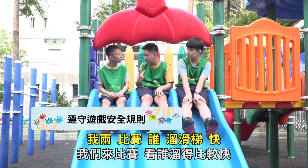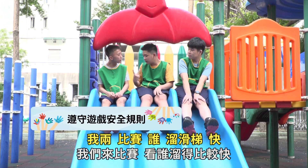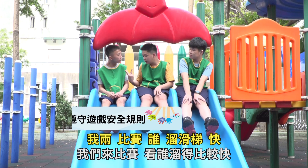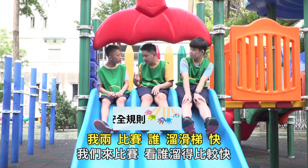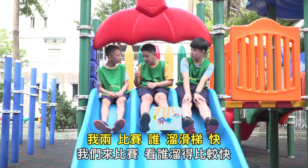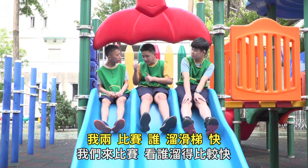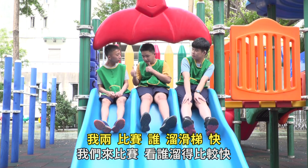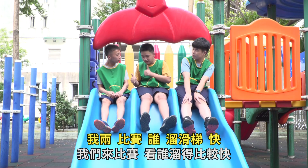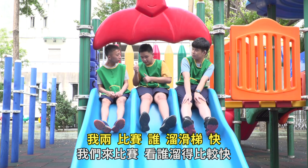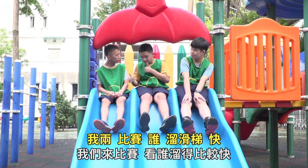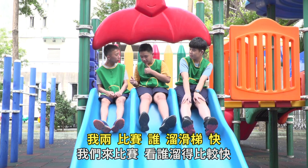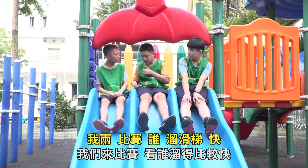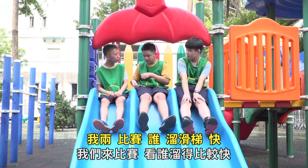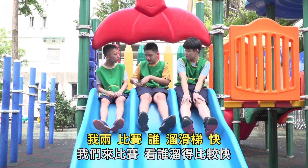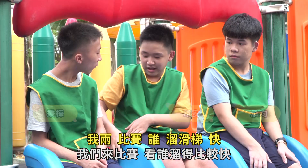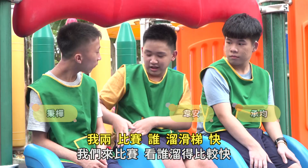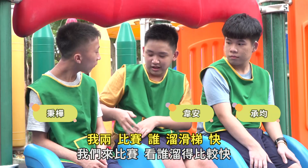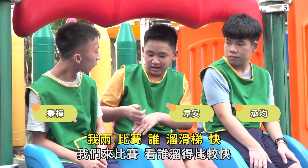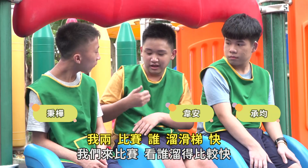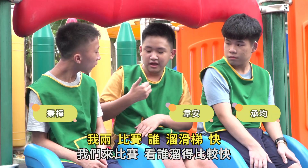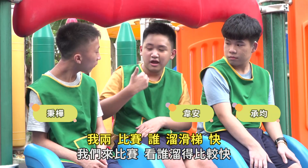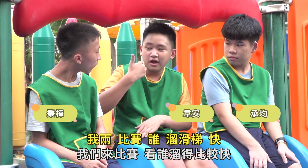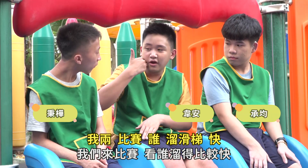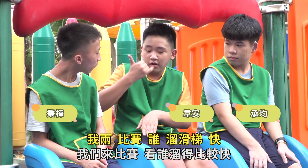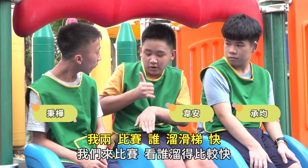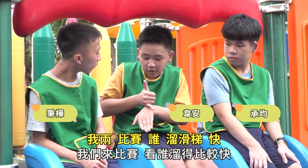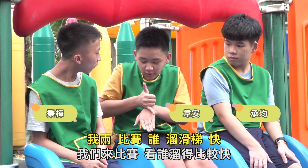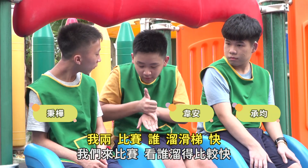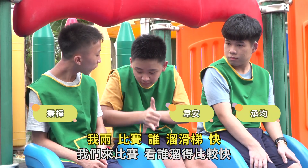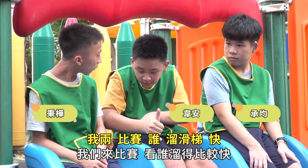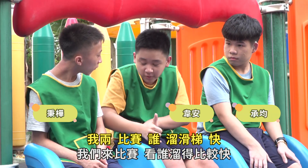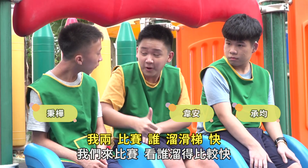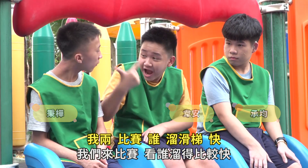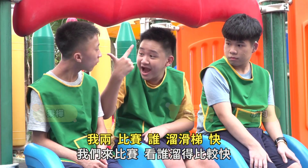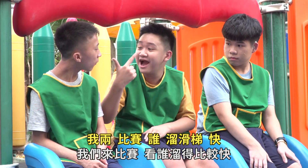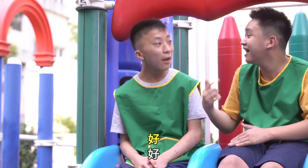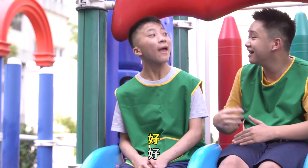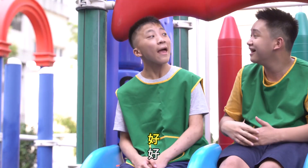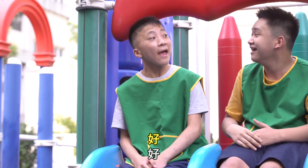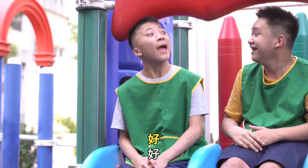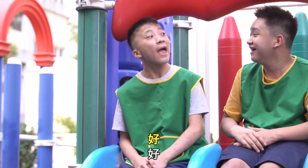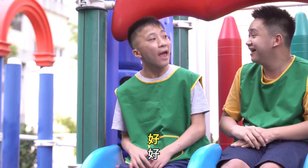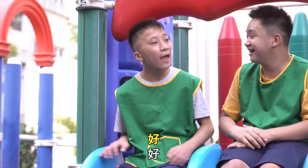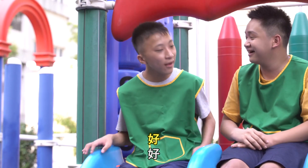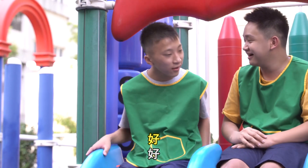我们来比赛，看谁溜得比较快。 好。